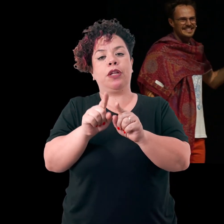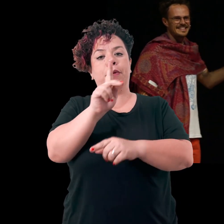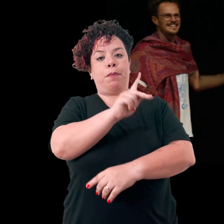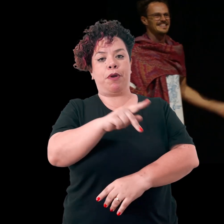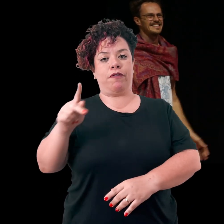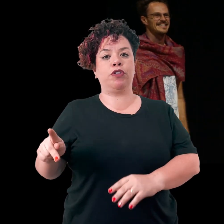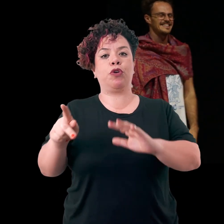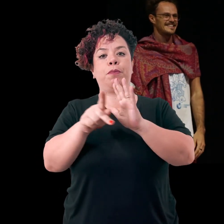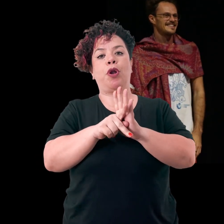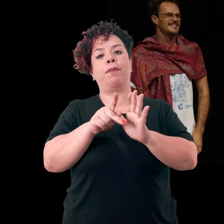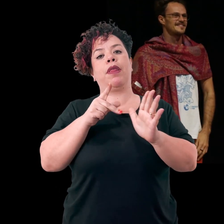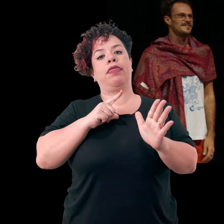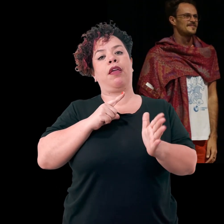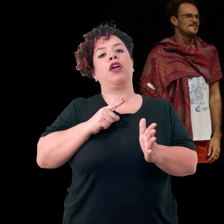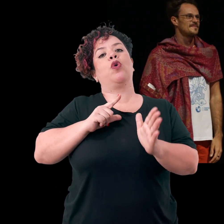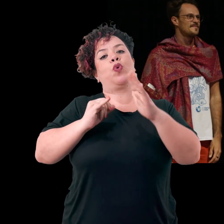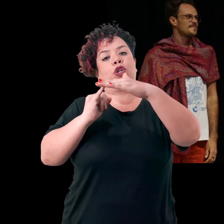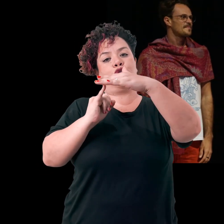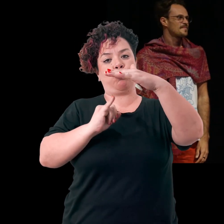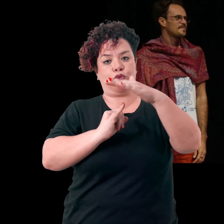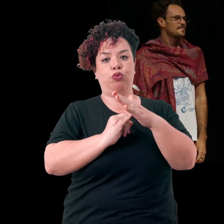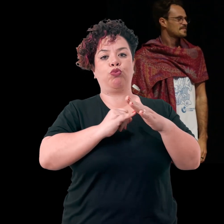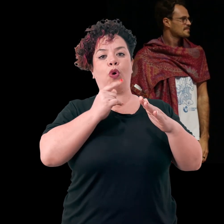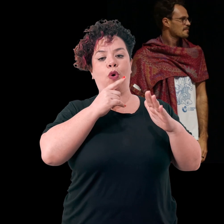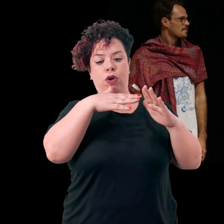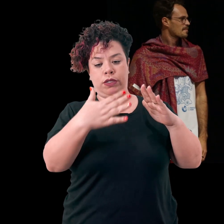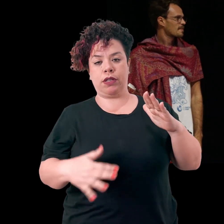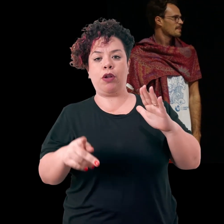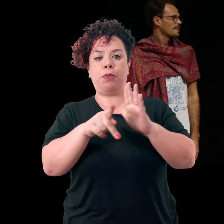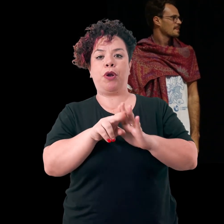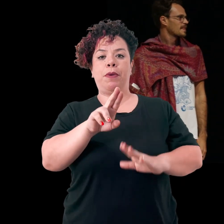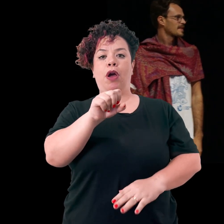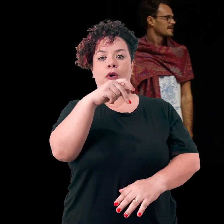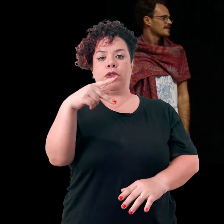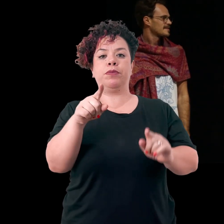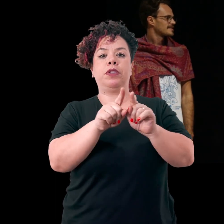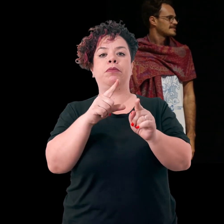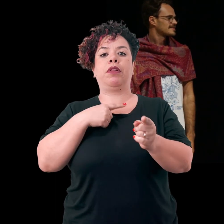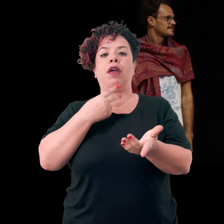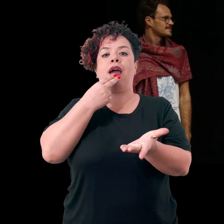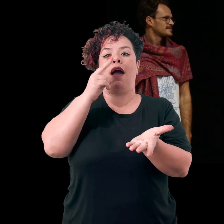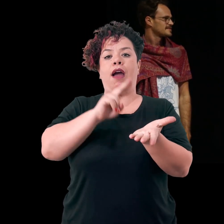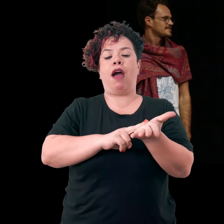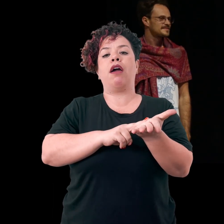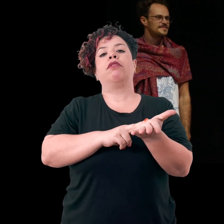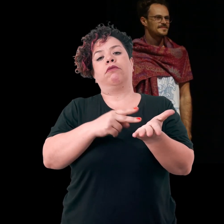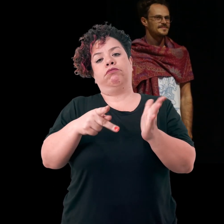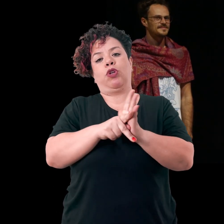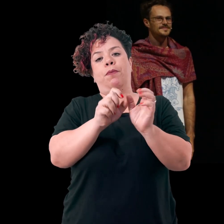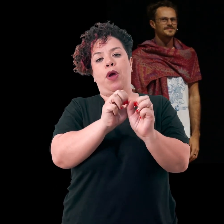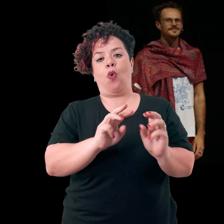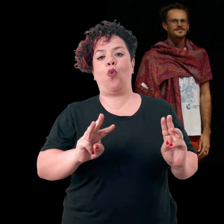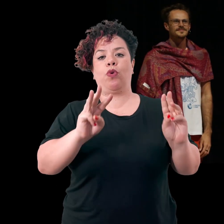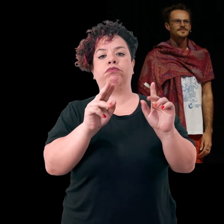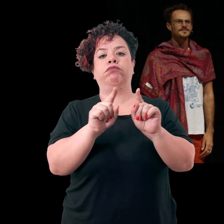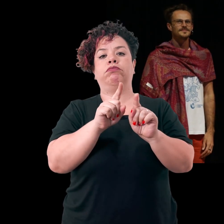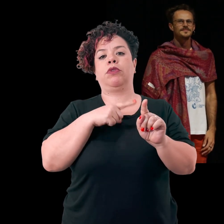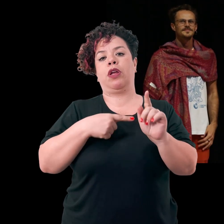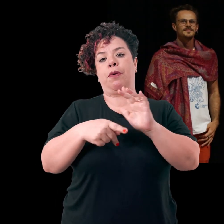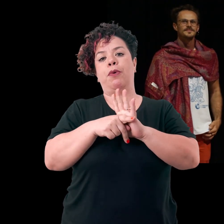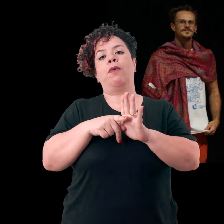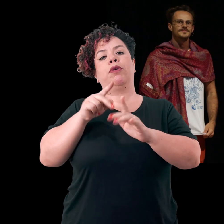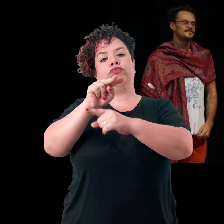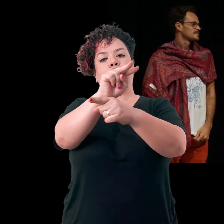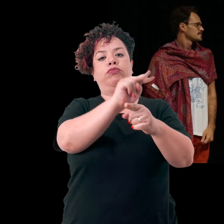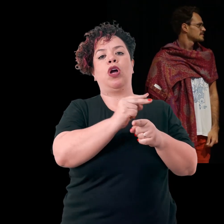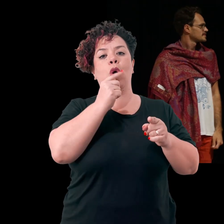no Instituto Oceanográfico da USP, coordenador da Cátedra Unesco para a Sustentabilidade no Oceano. Atua também